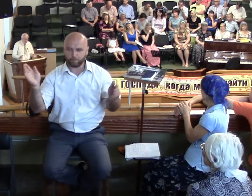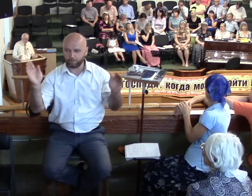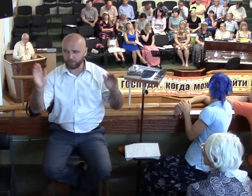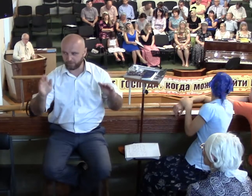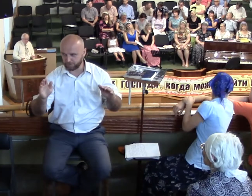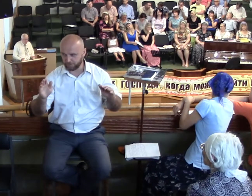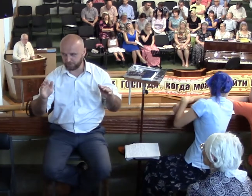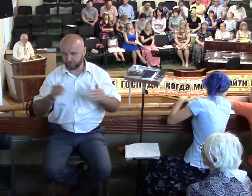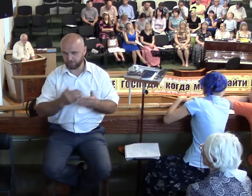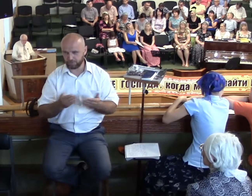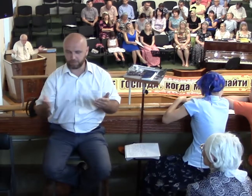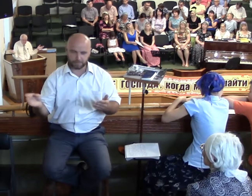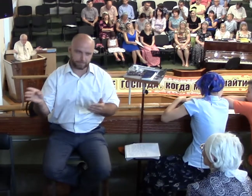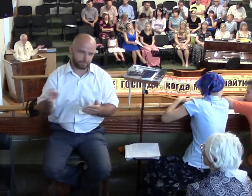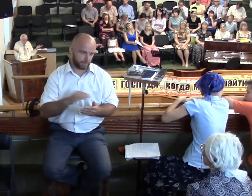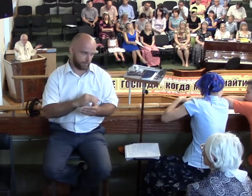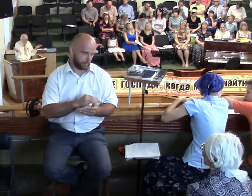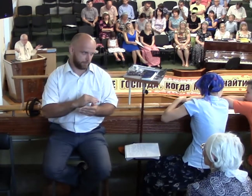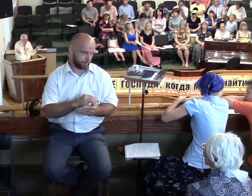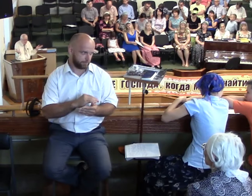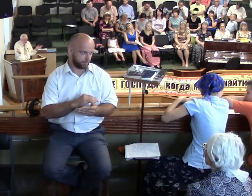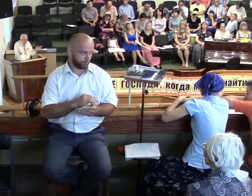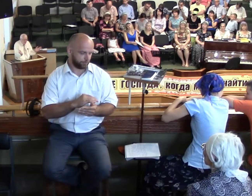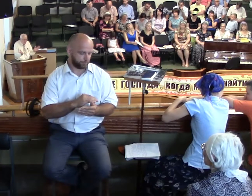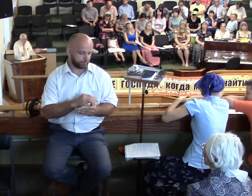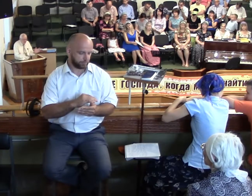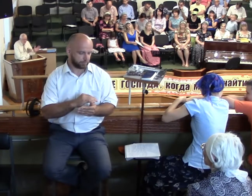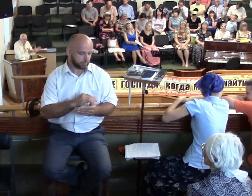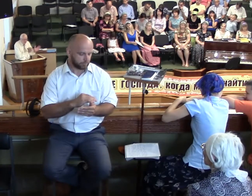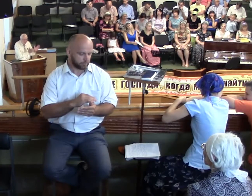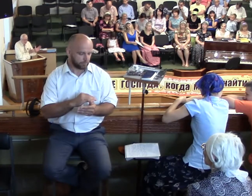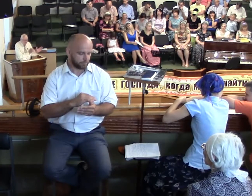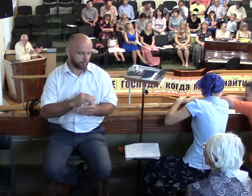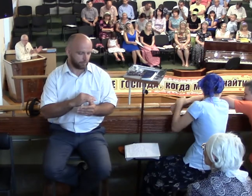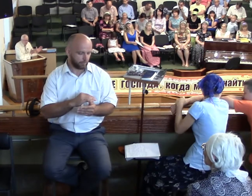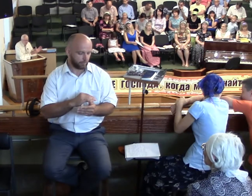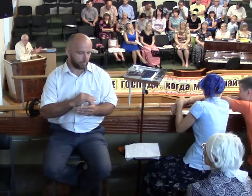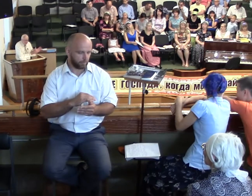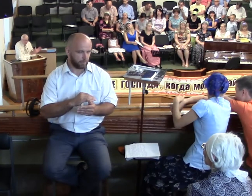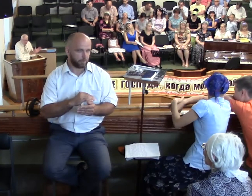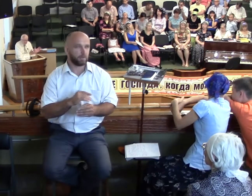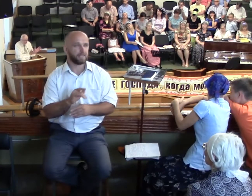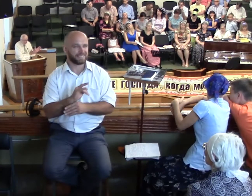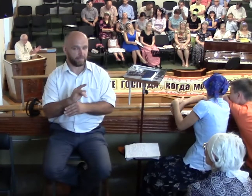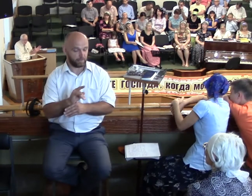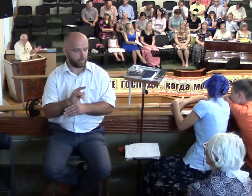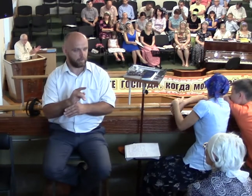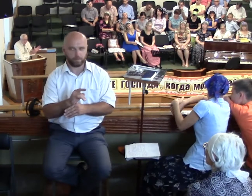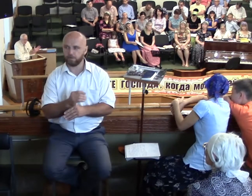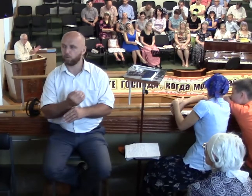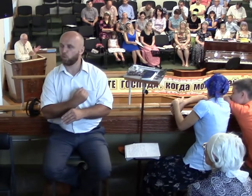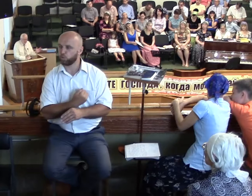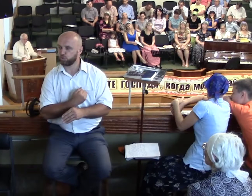некоторых. Друзья, дьявол всегда готовит, он ждет. У него антихрист всегда на подготовке, он не знает, когда Христос